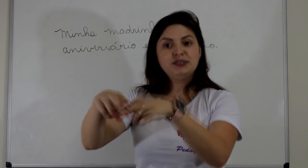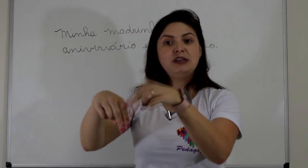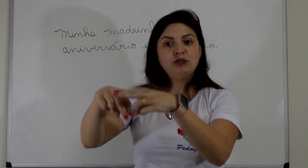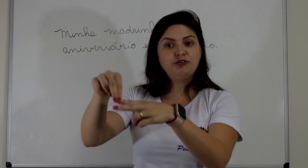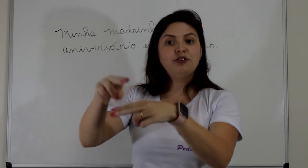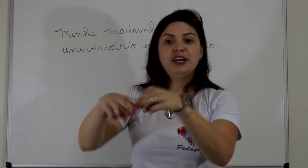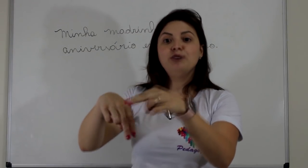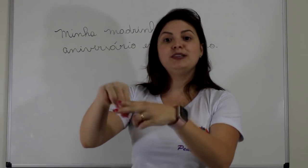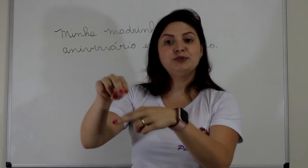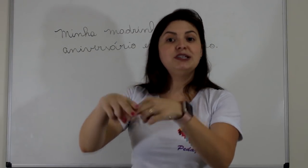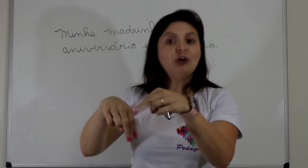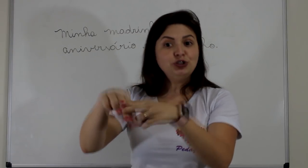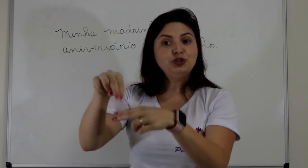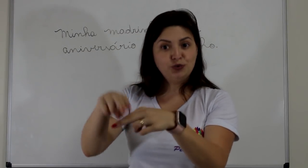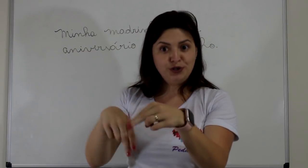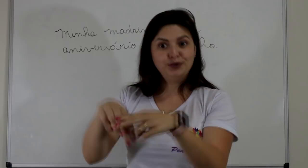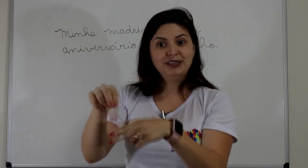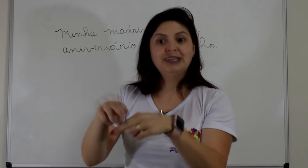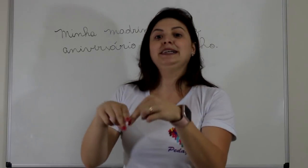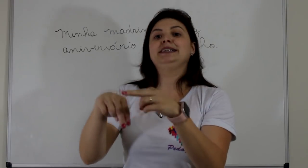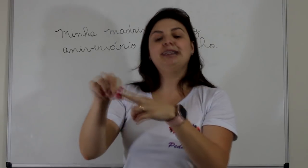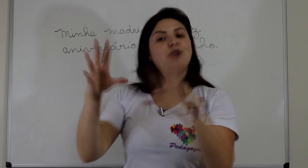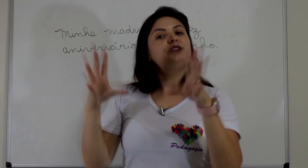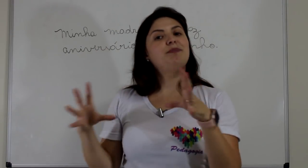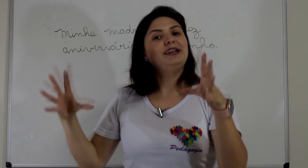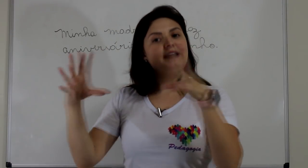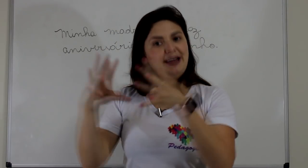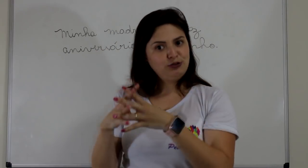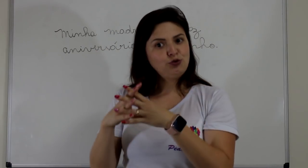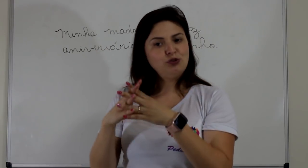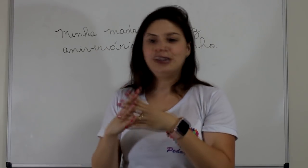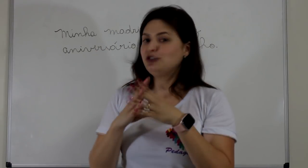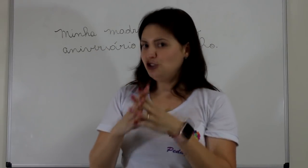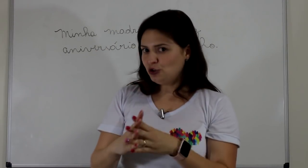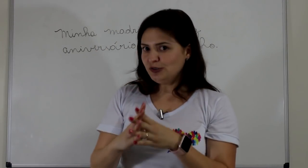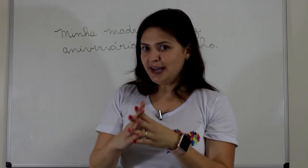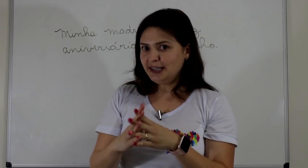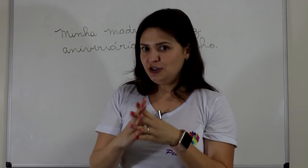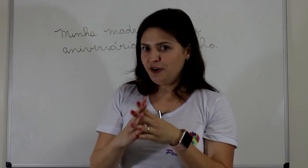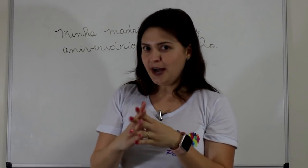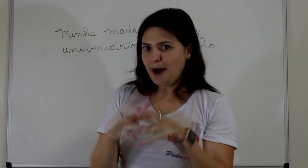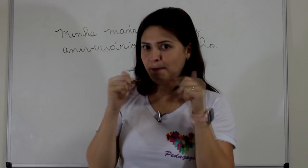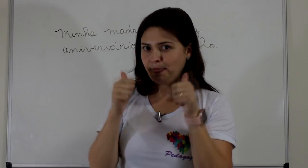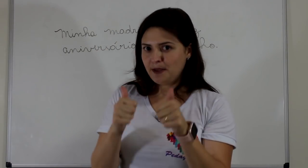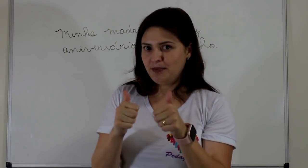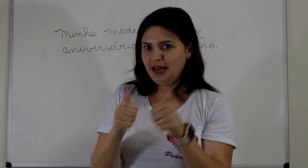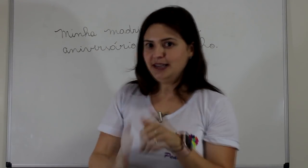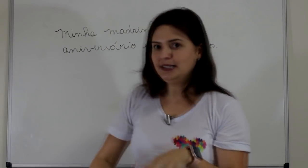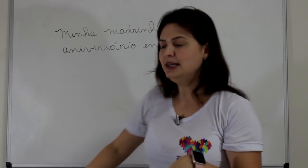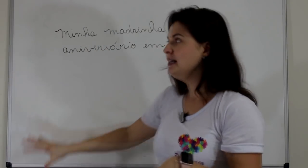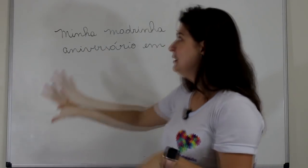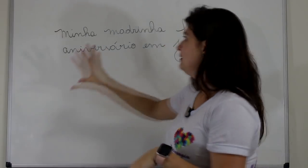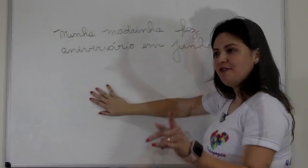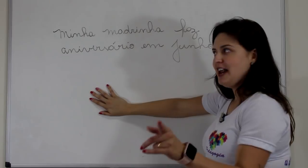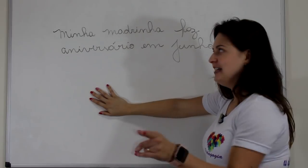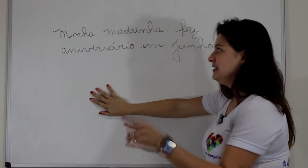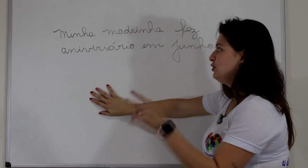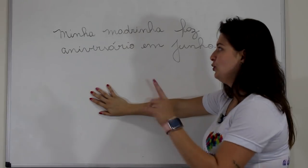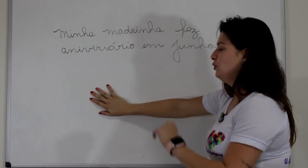sinal de fogueira, é o mesmo sinal de junho. Então, dependendo do contexto, a gente consegue identificar, beleza? Frase